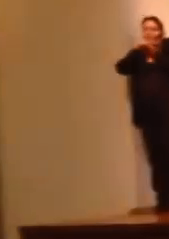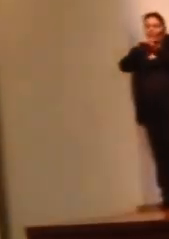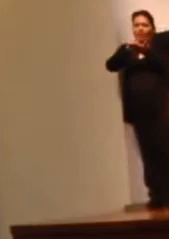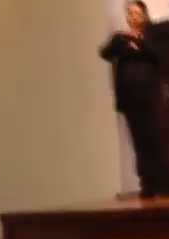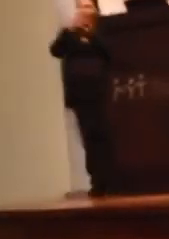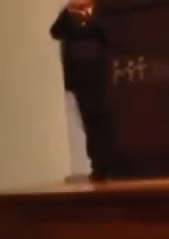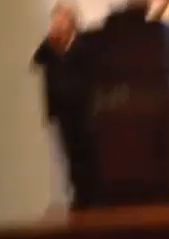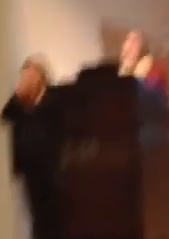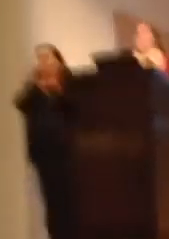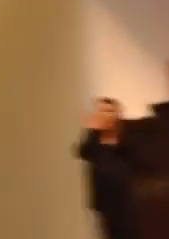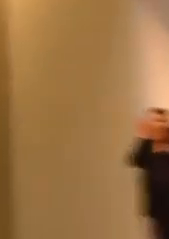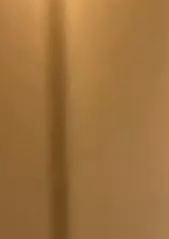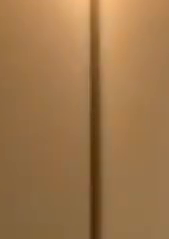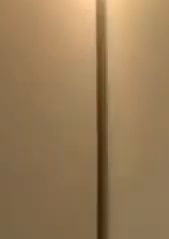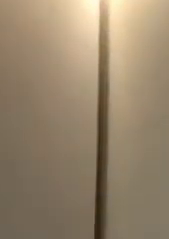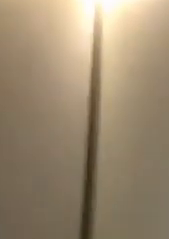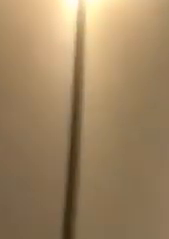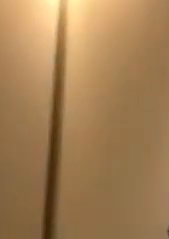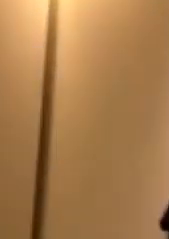tómate Ritalin.